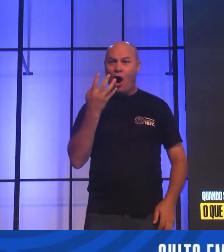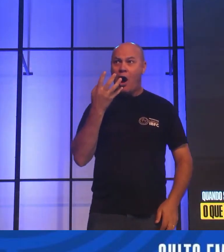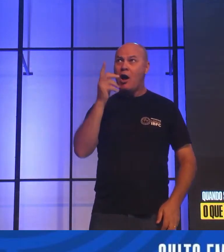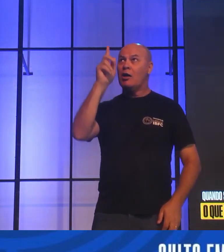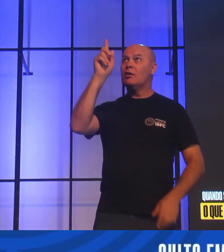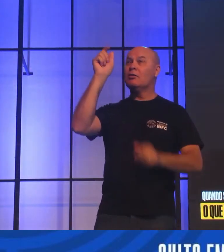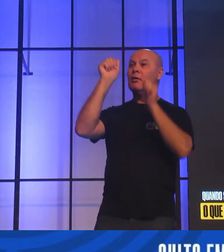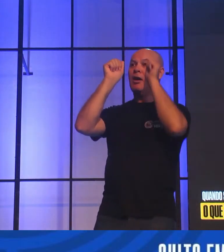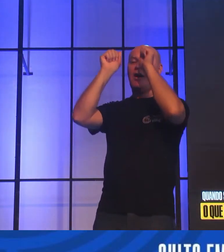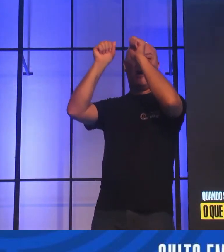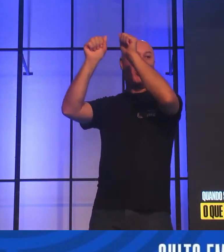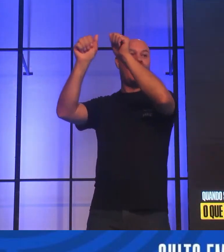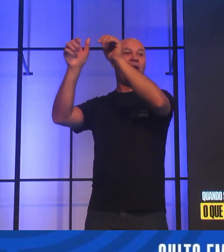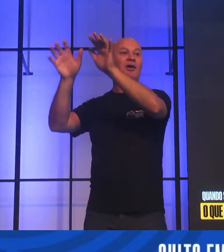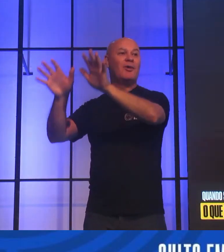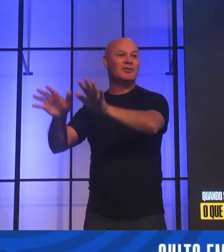chamou.